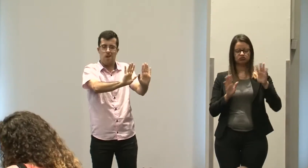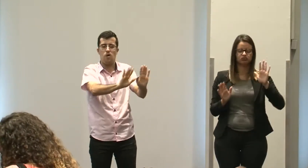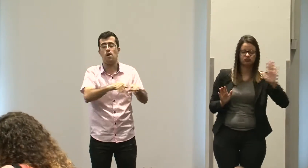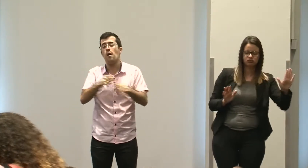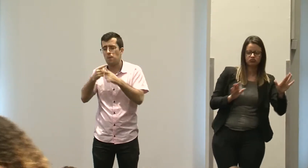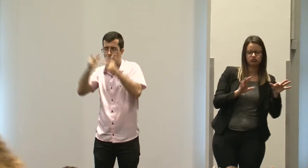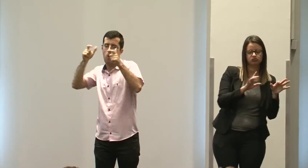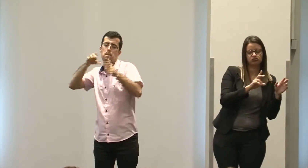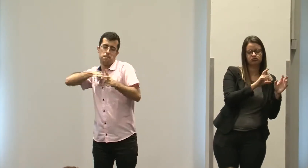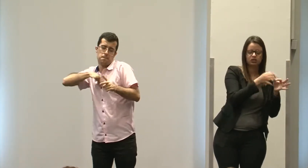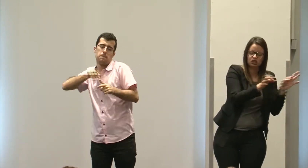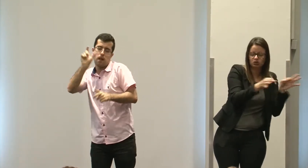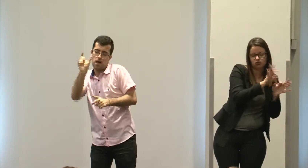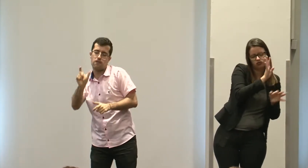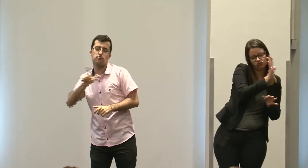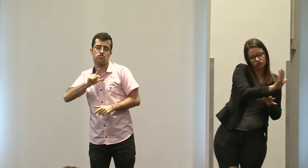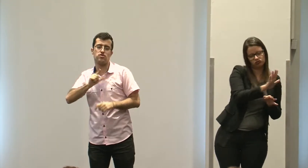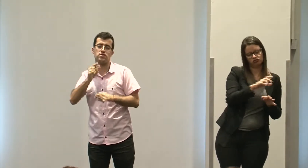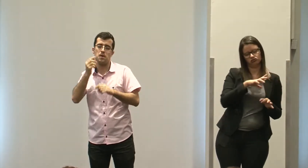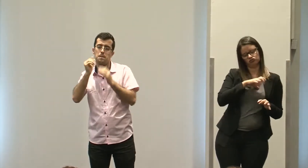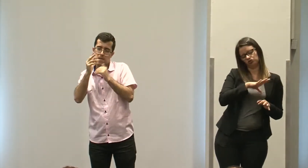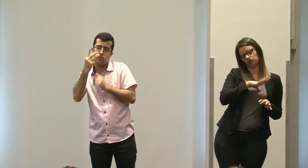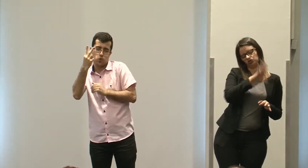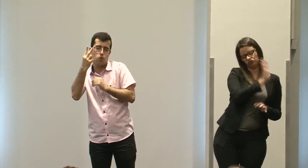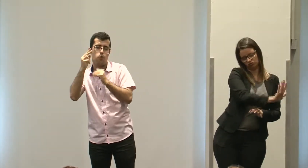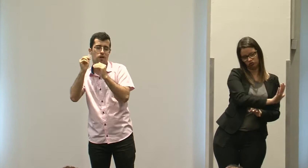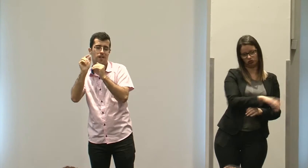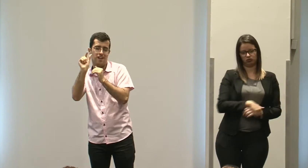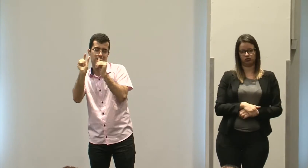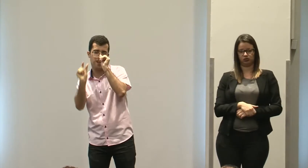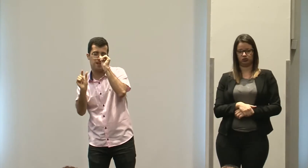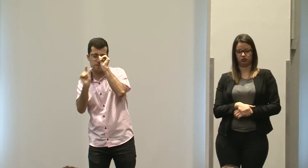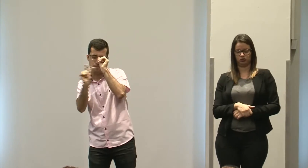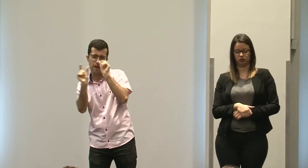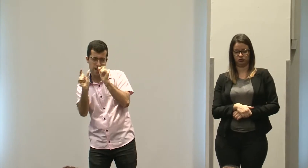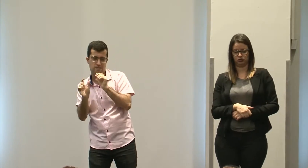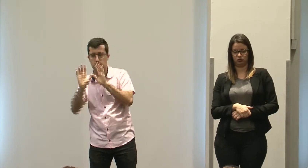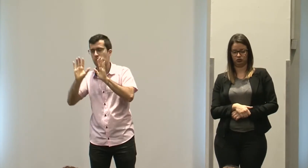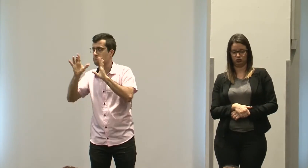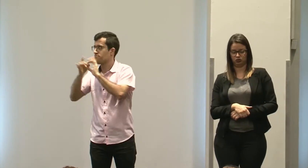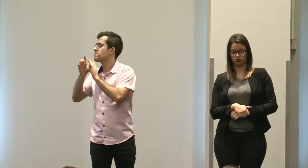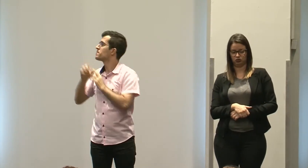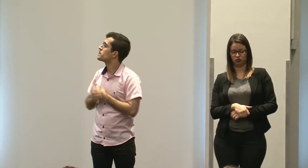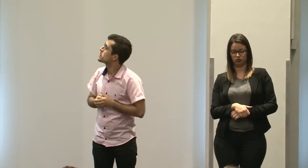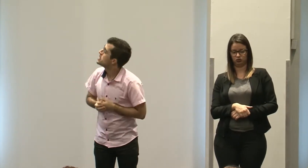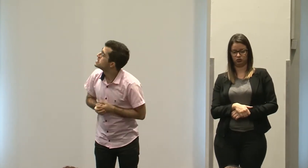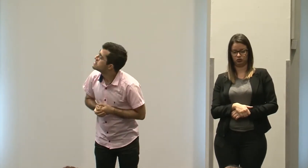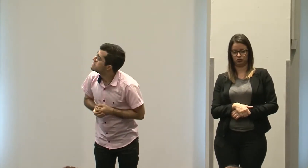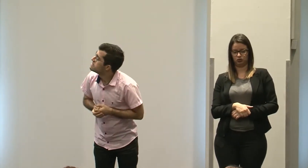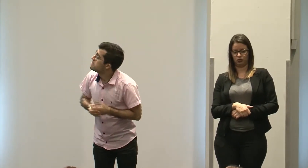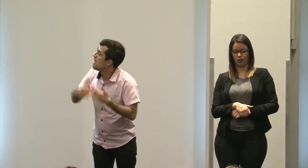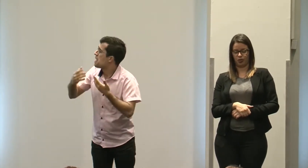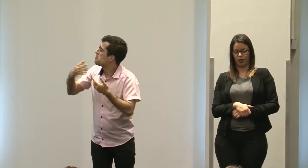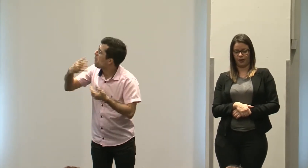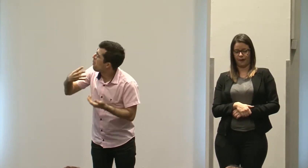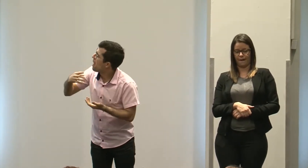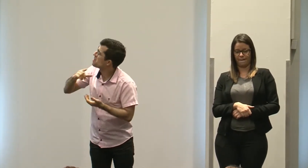Ele seria uma exceção a essa regra das classificações de reestruturação.